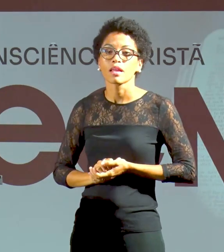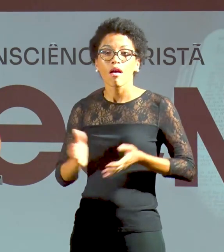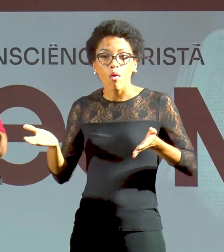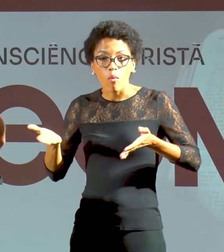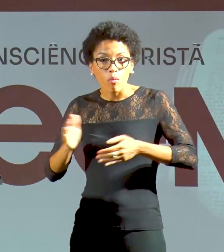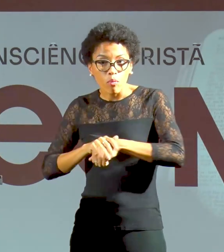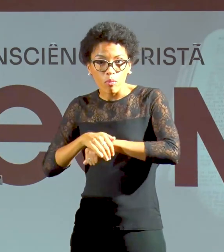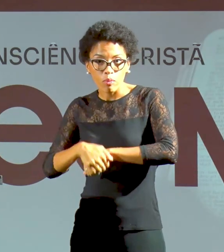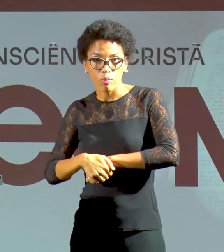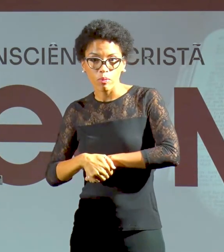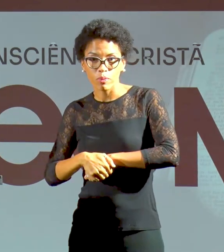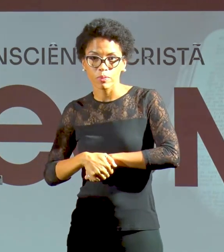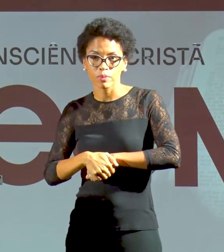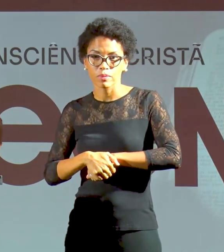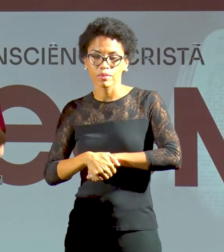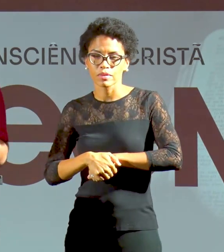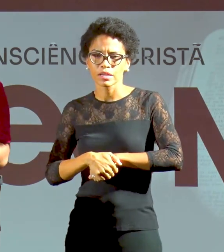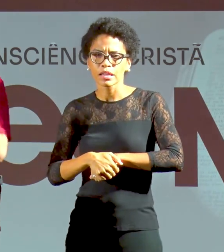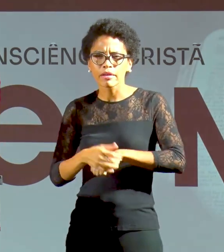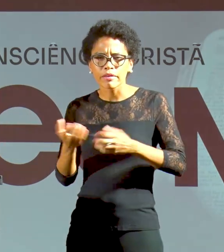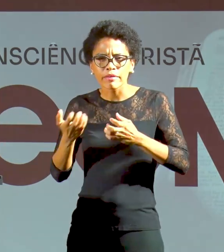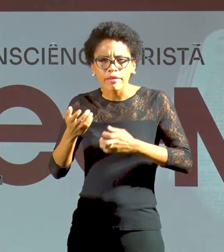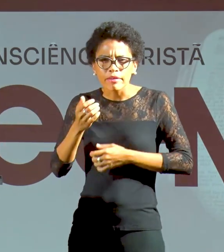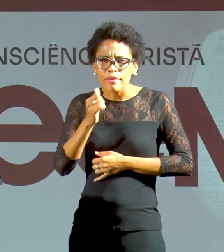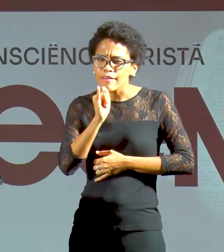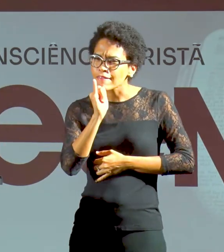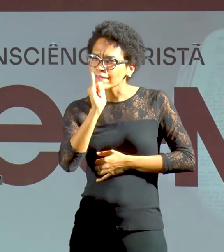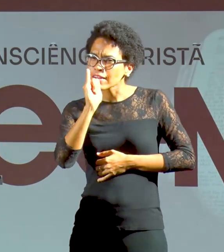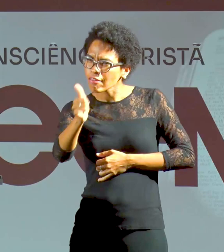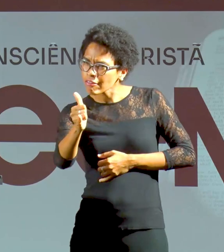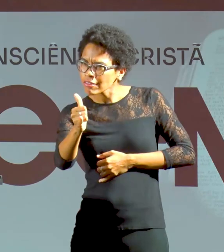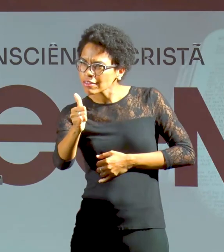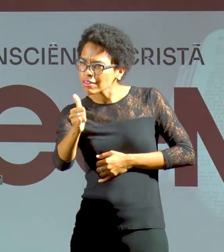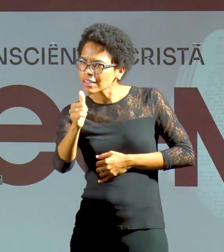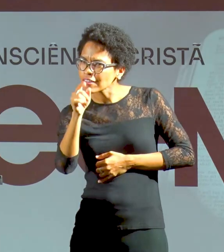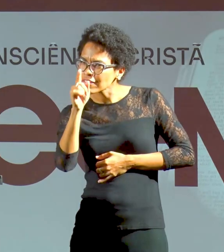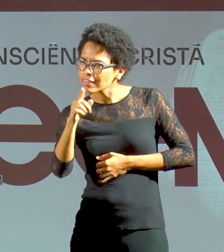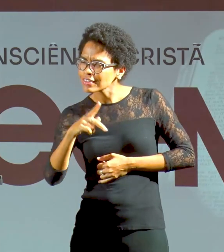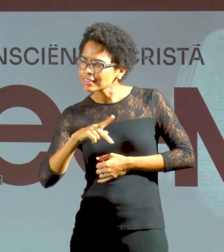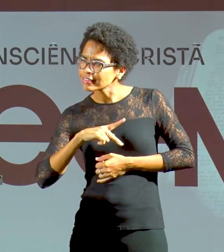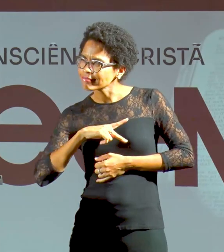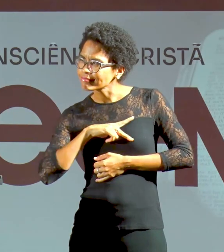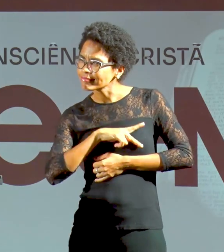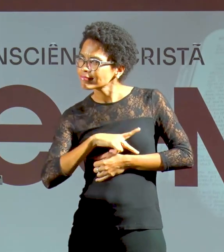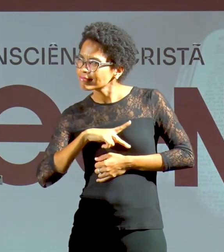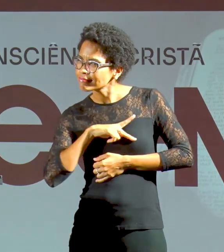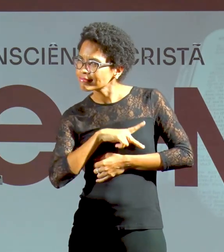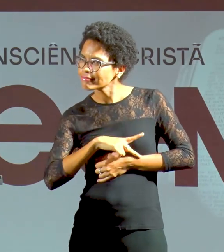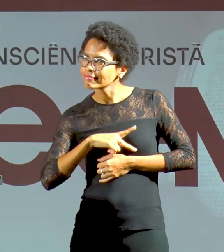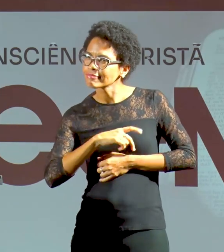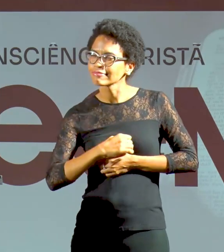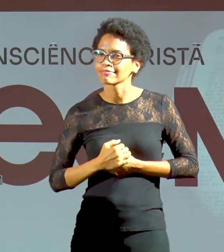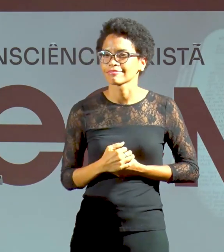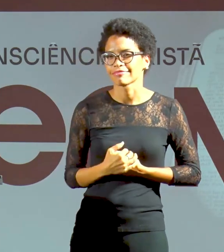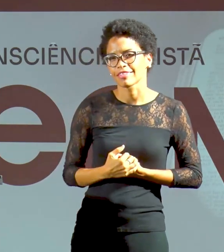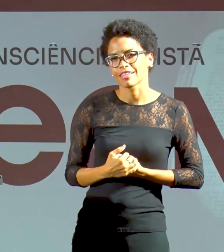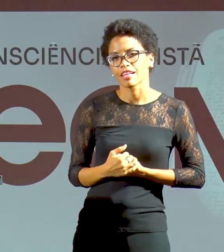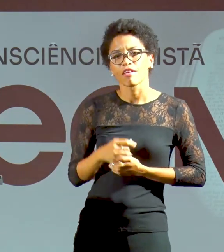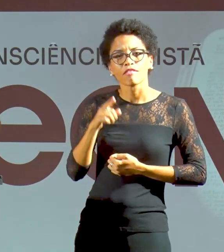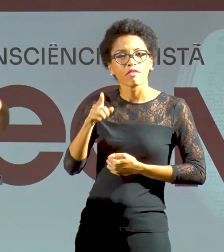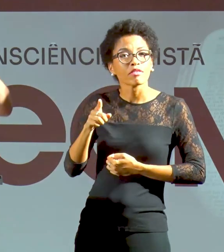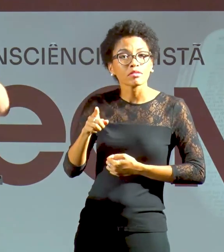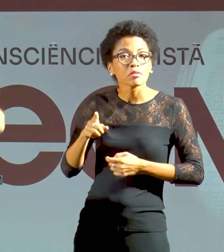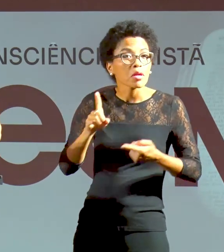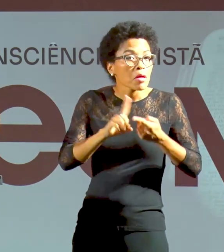noite nessa noite eu quero falar com você que está apaixonado e que com você